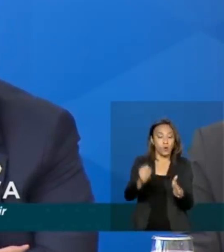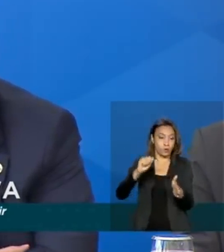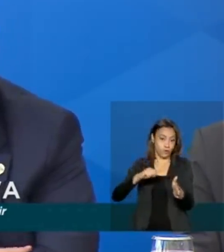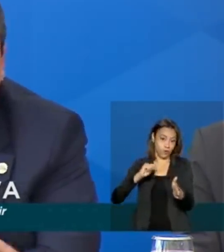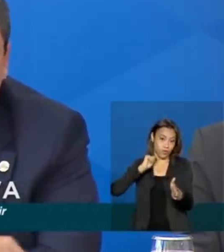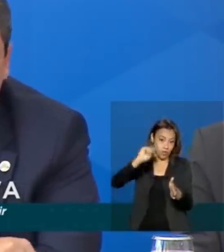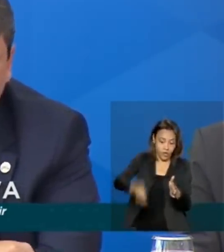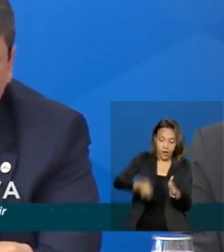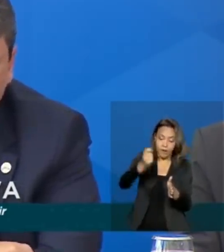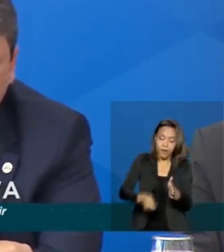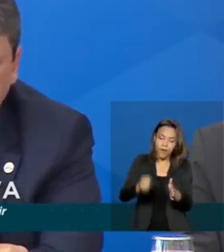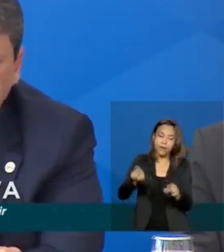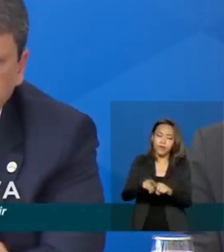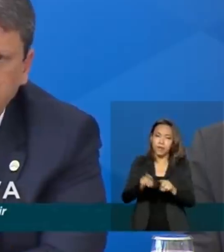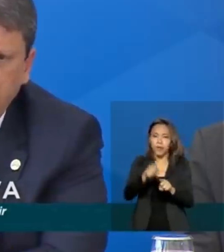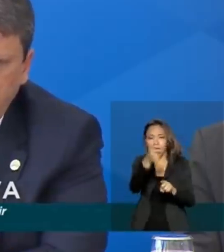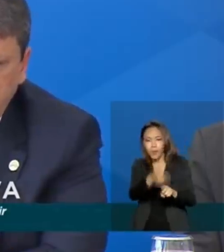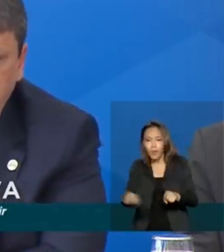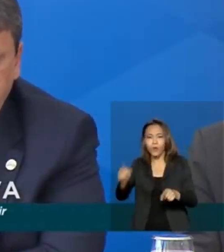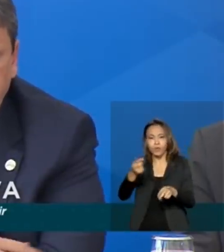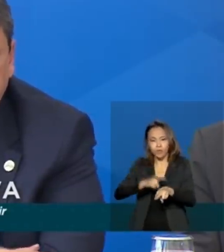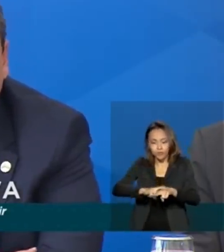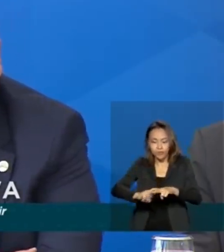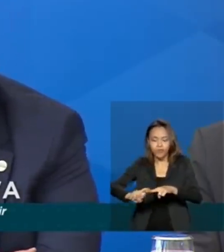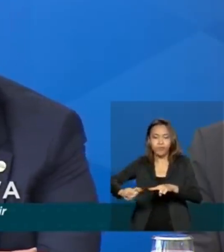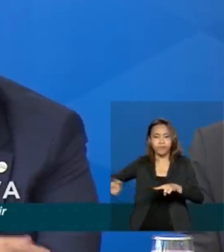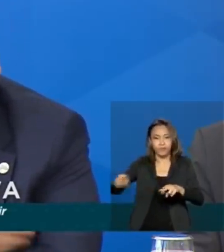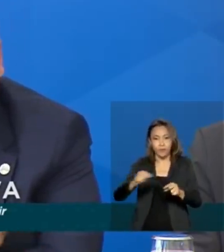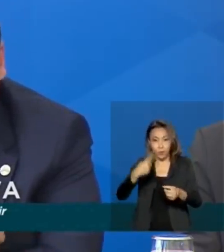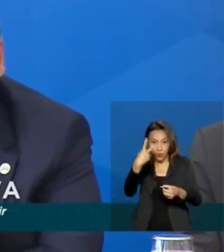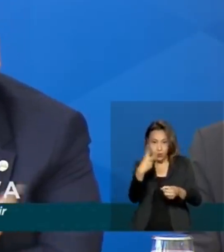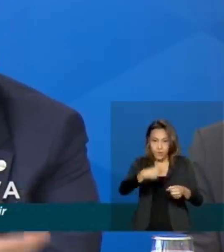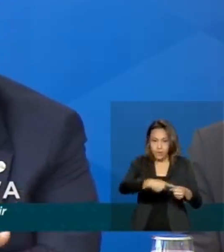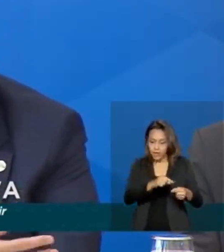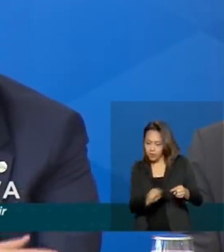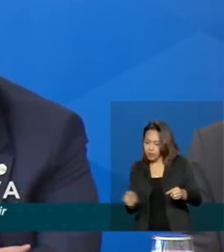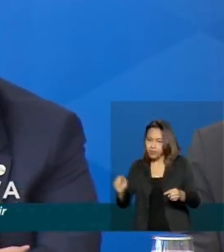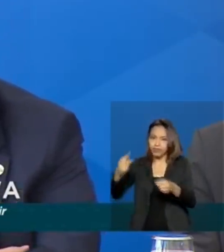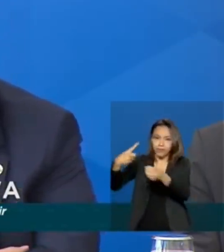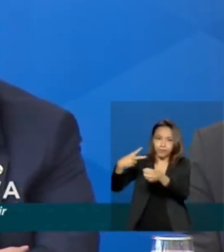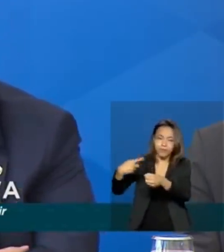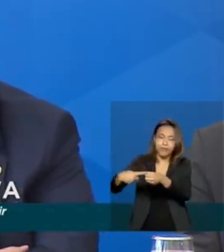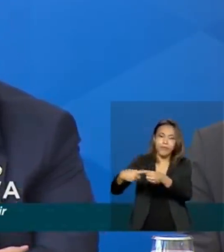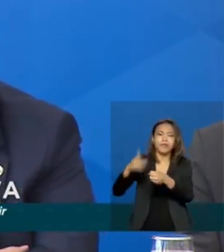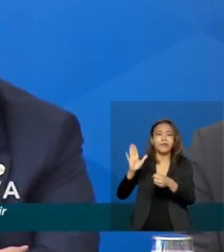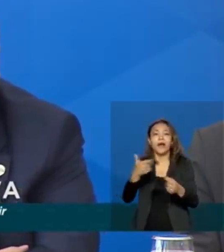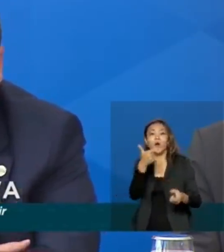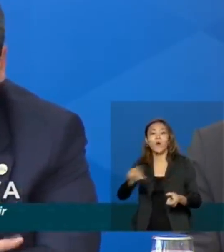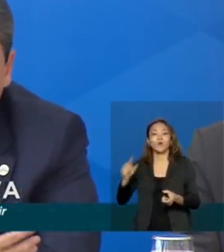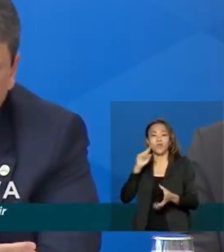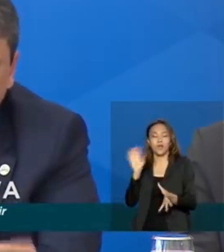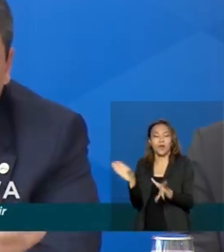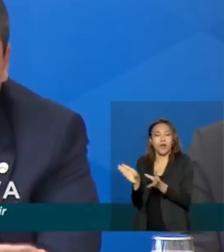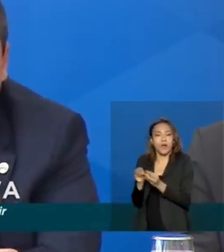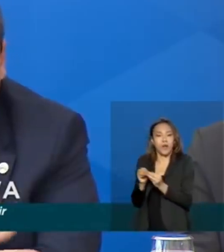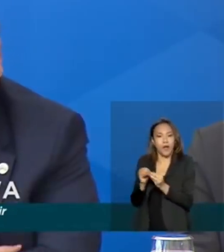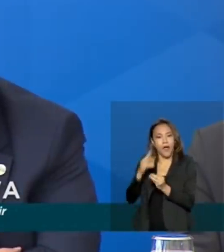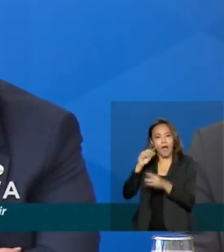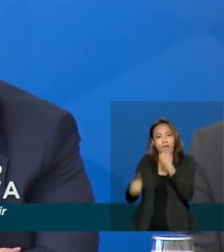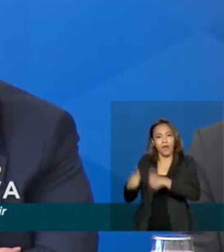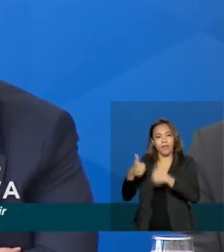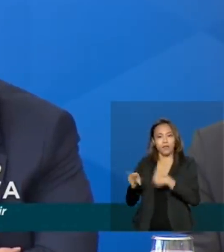integração Oeste-Leste, de Caetité até Ilhéus. Está na fase final de apreciação no TCU, aquilo que